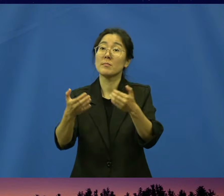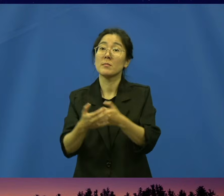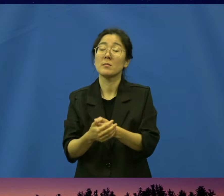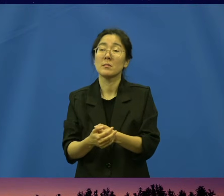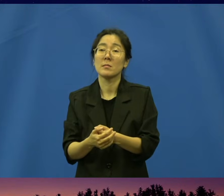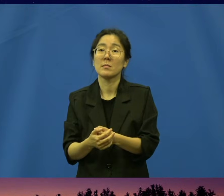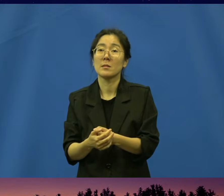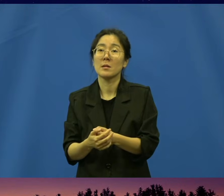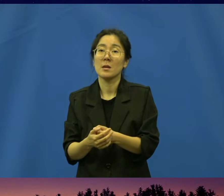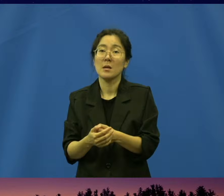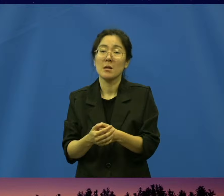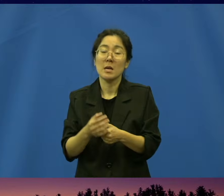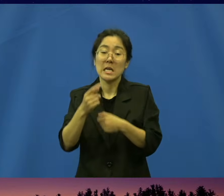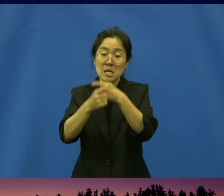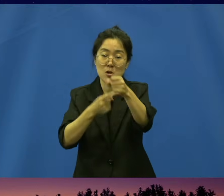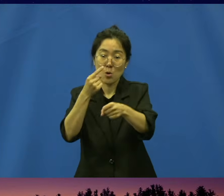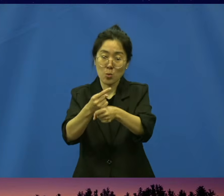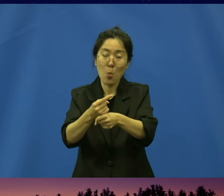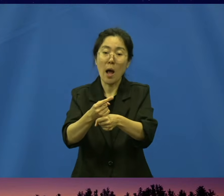인원을 바꿉니다.